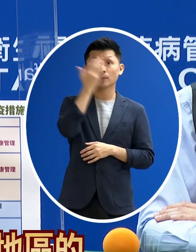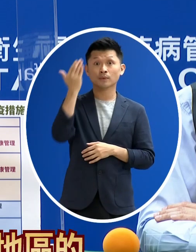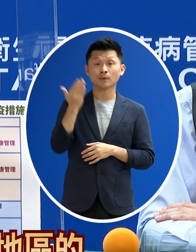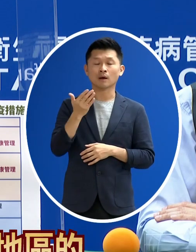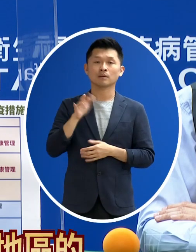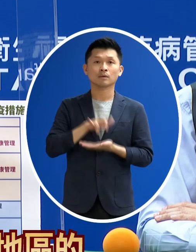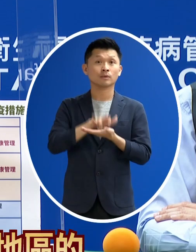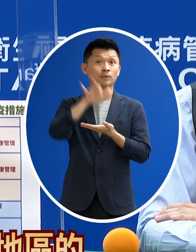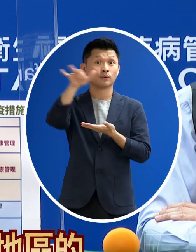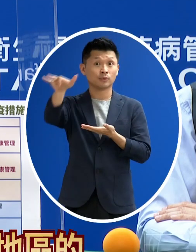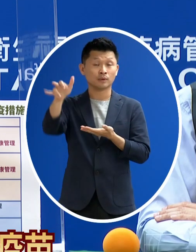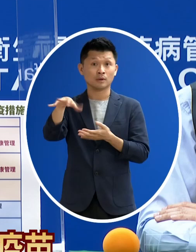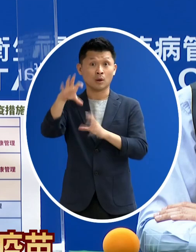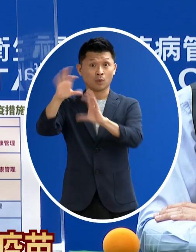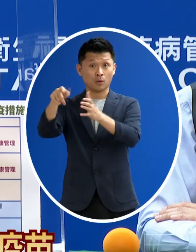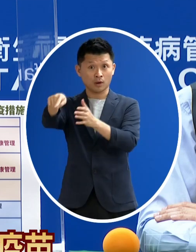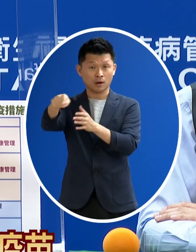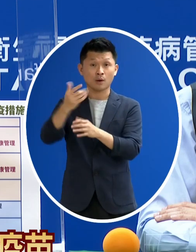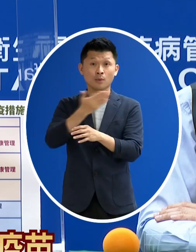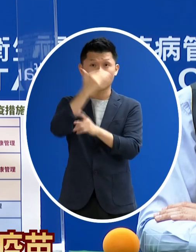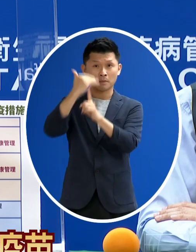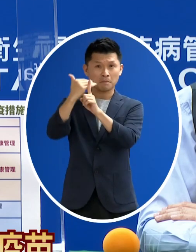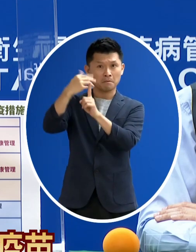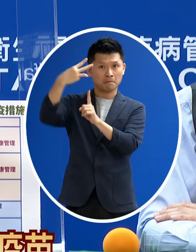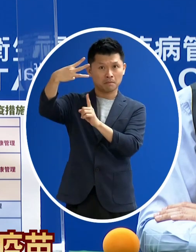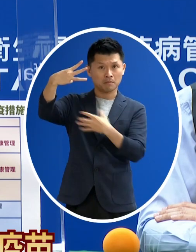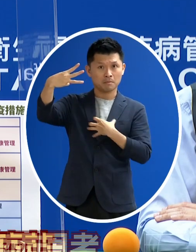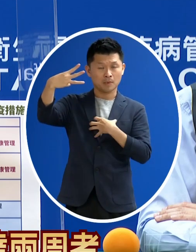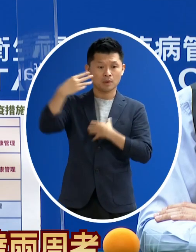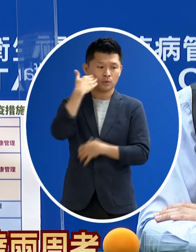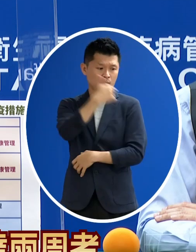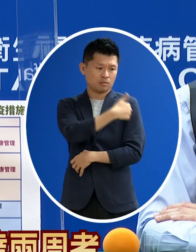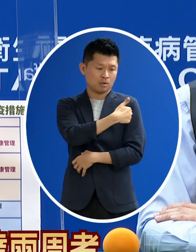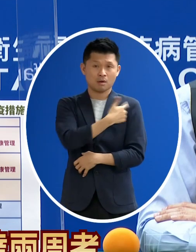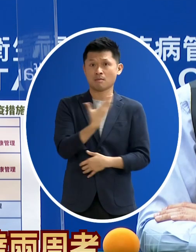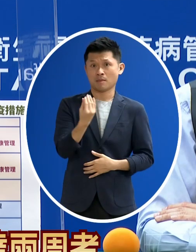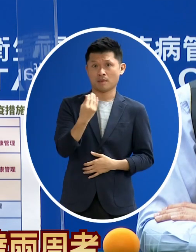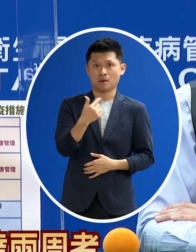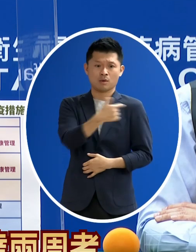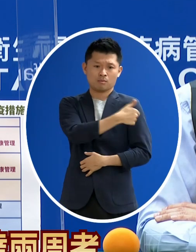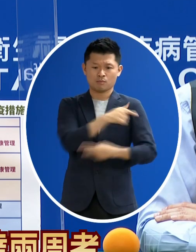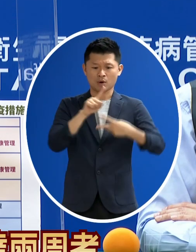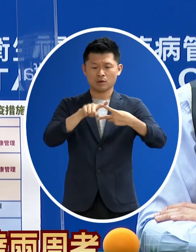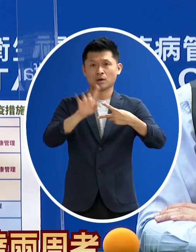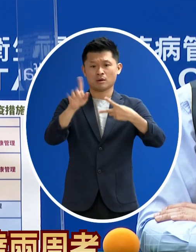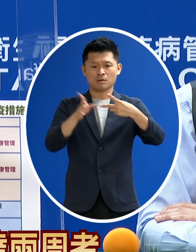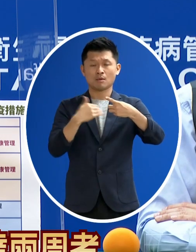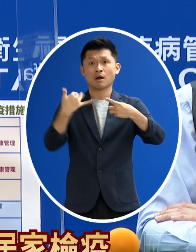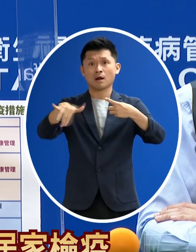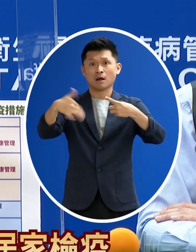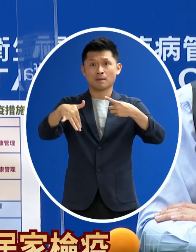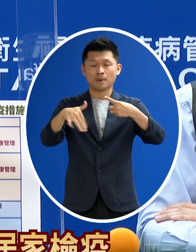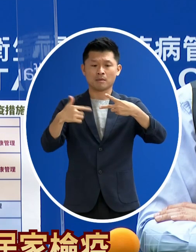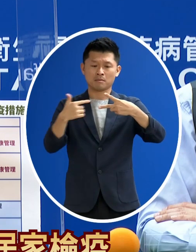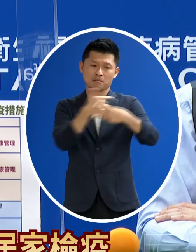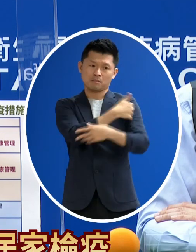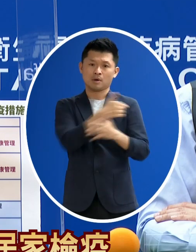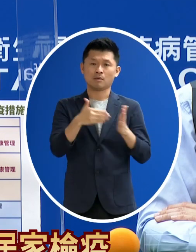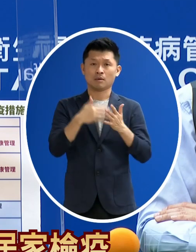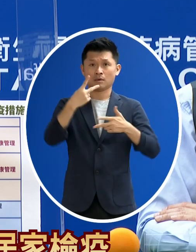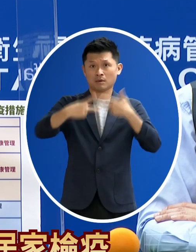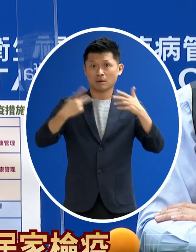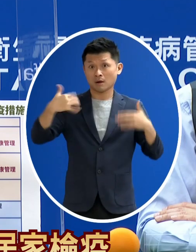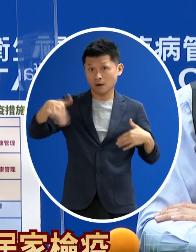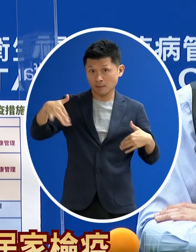的地区的，那如果没有接种疫苗或接种一剂疫苗未达2周者，我们要来采